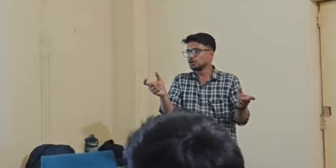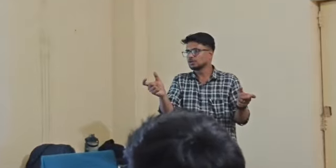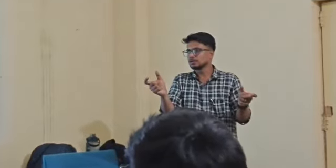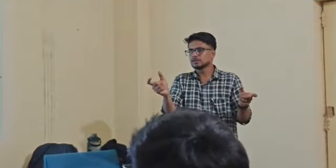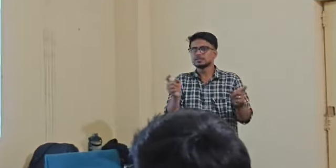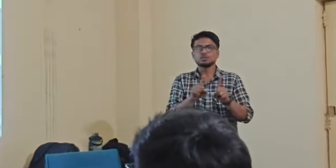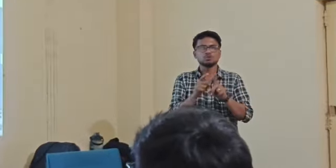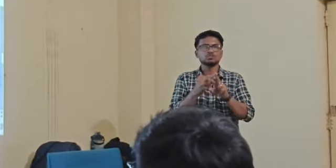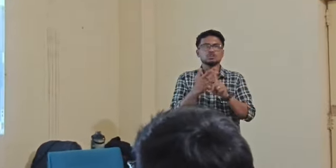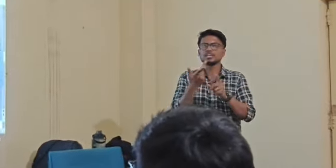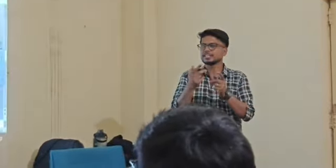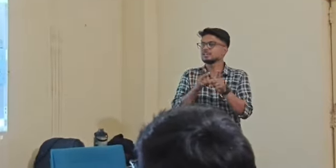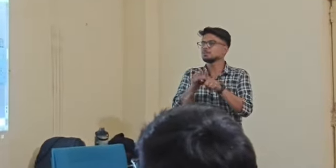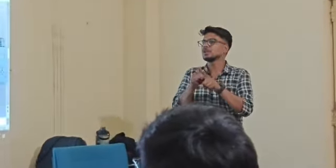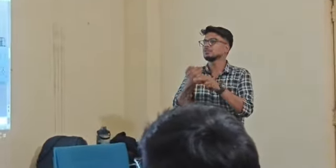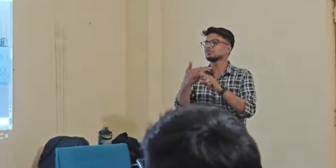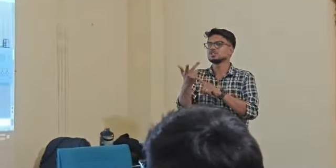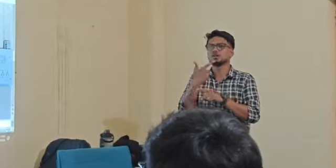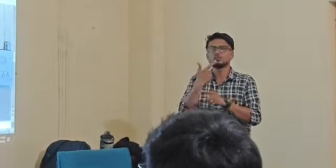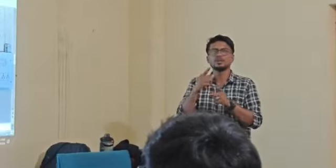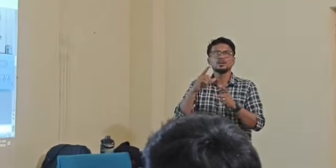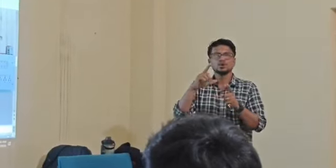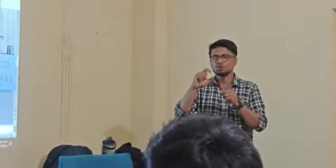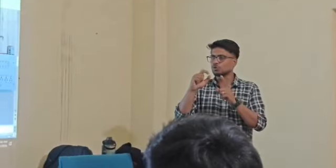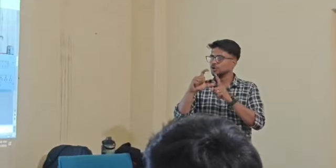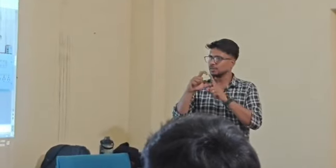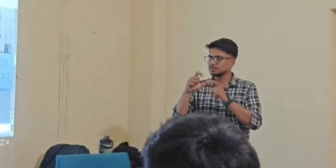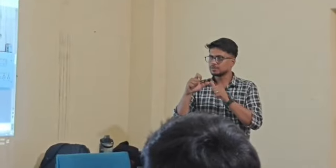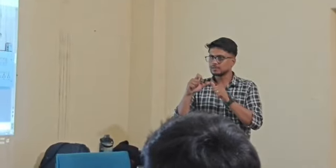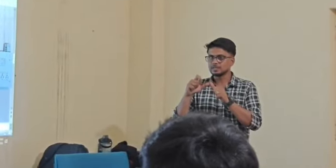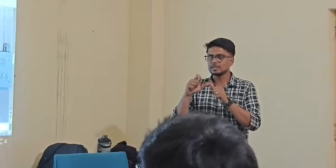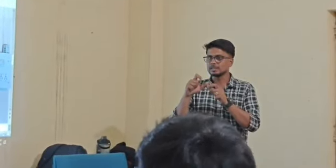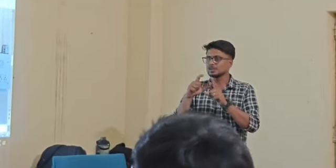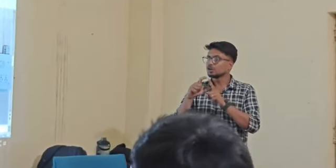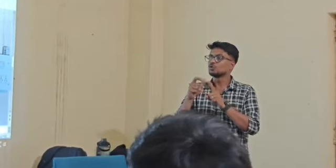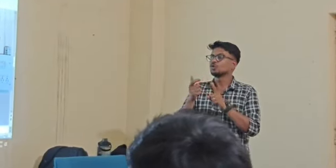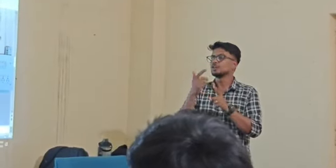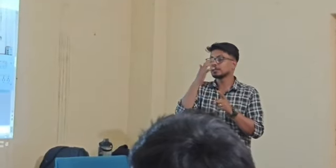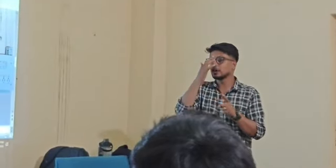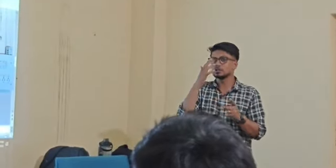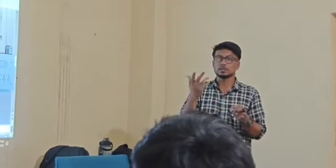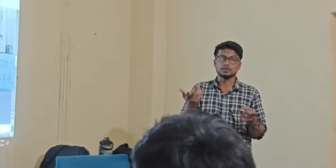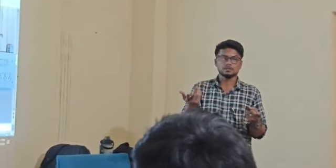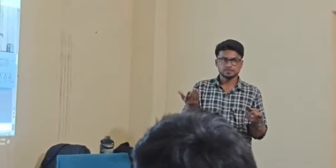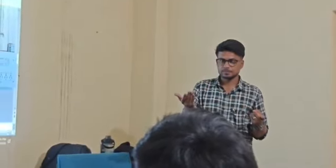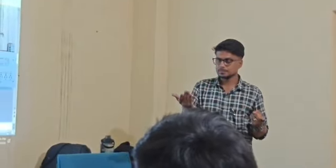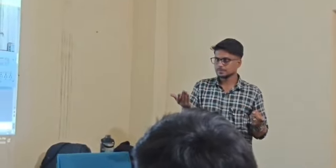होल्ड, सपोज करो एक एग्जांपल आपको देता हूँ मैं, होल्ड, ठीक है। होल्ड क्या होता है?